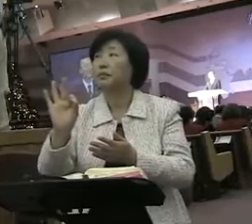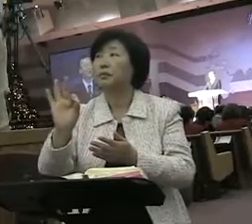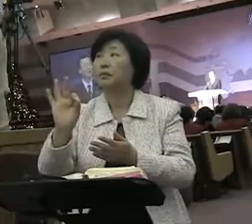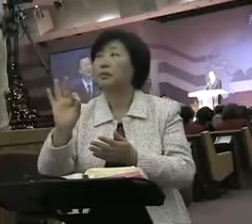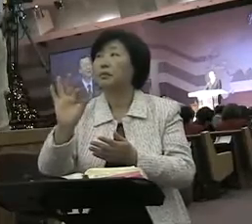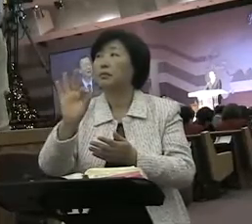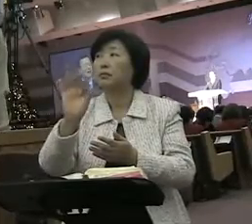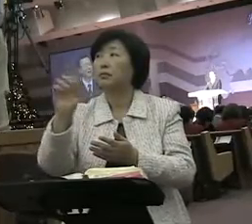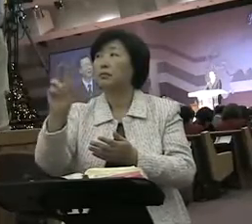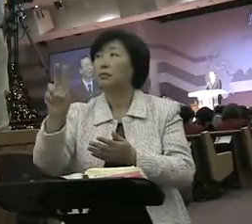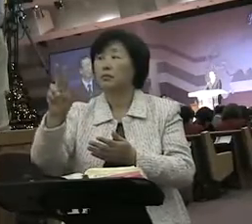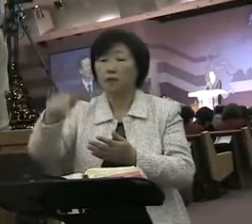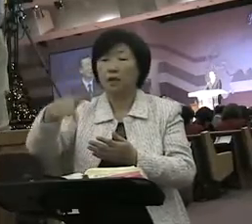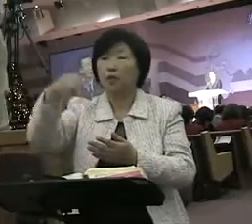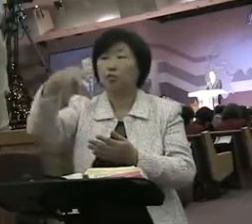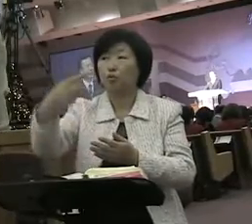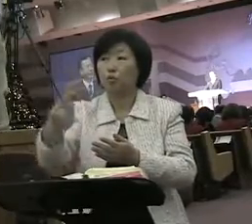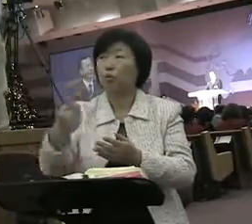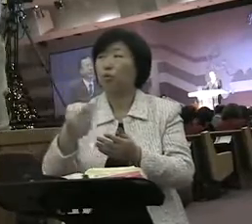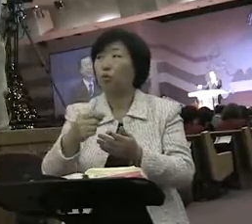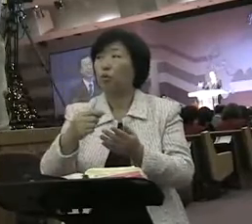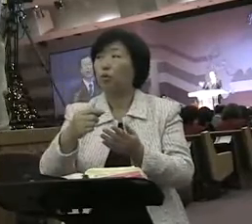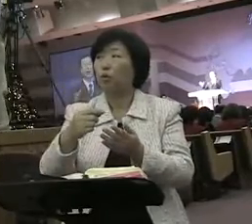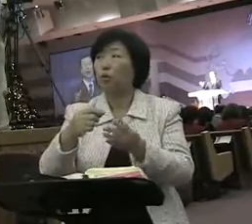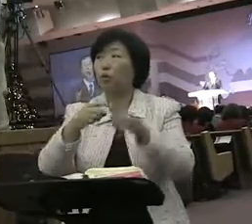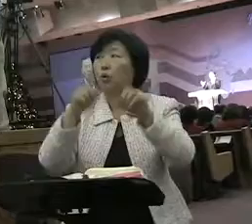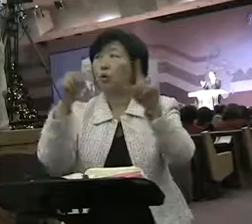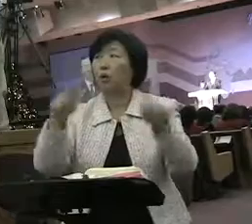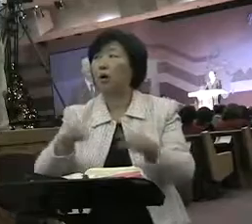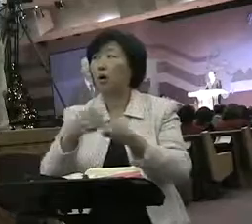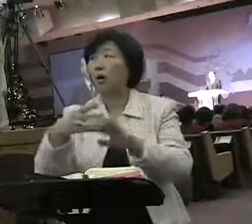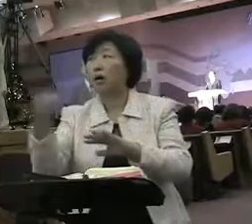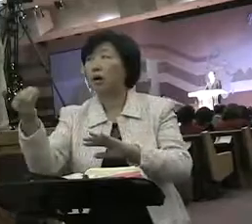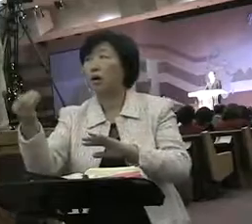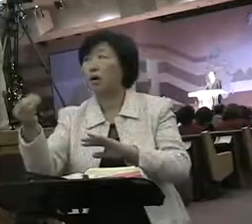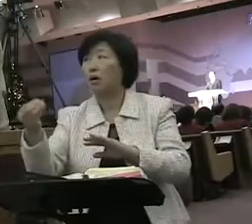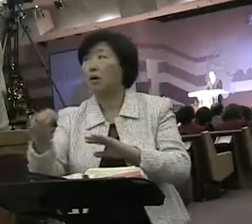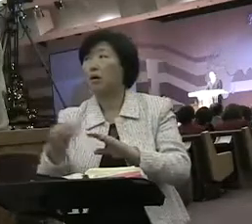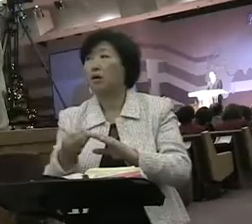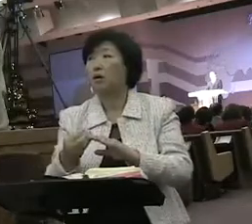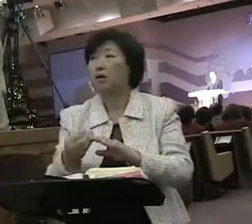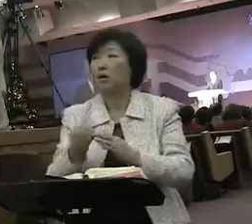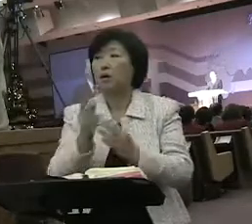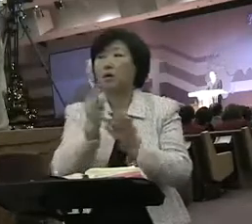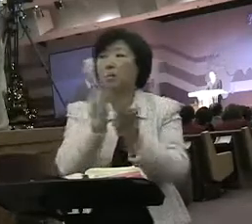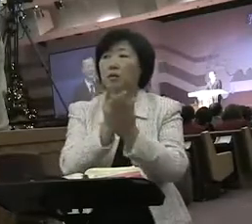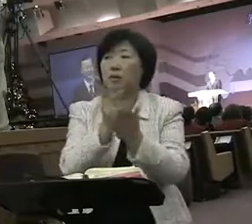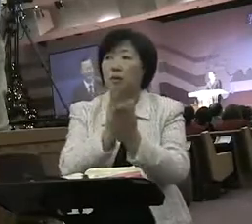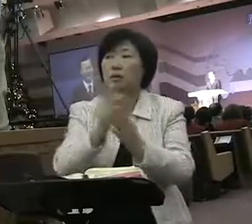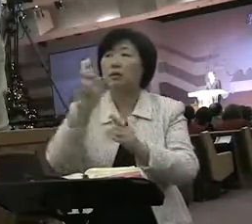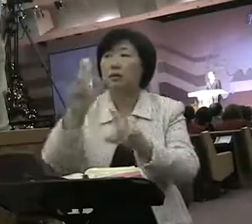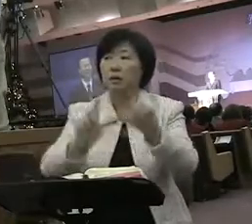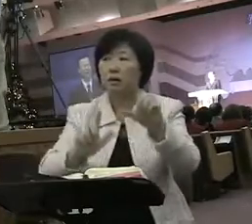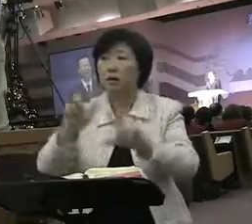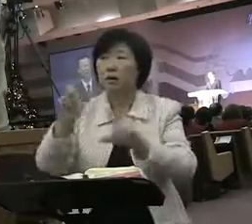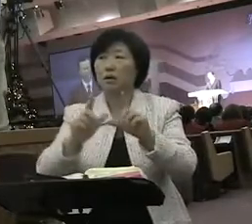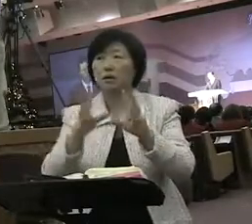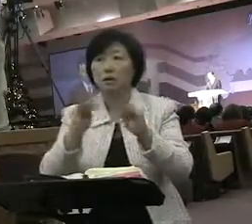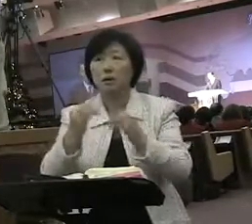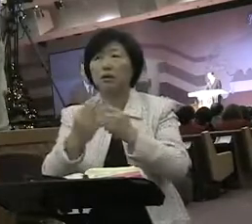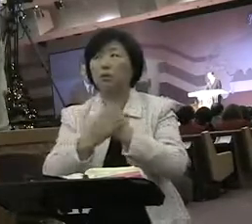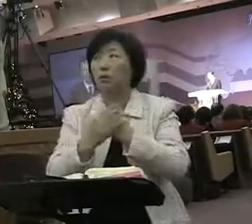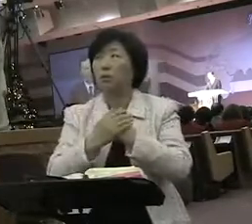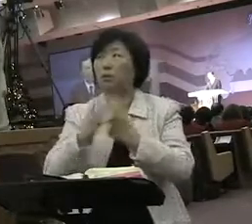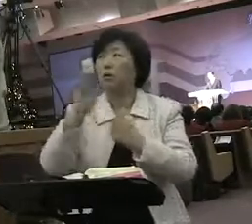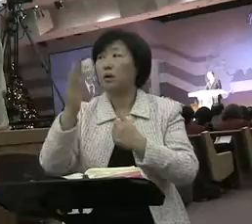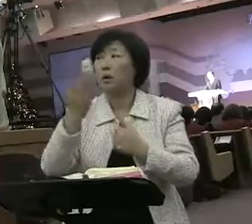있겠습니다. 다만 오실 때 될 수 있으면 칼풀 해주시면은 파킹 그 상황이 많이 도움이